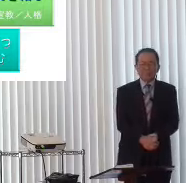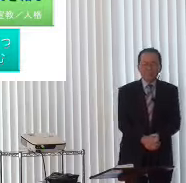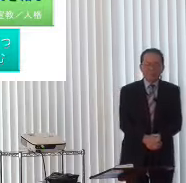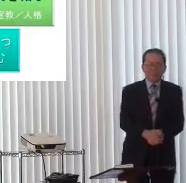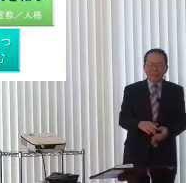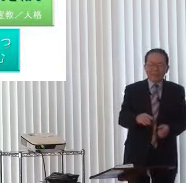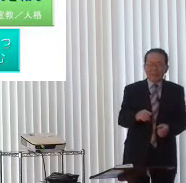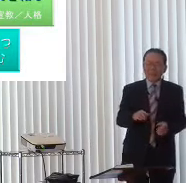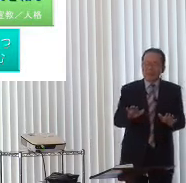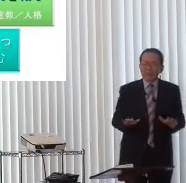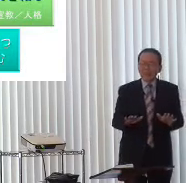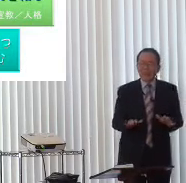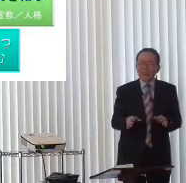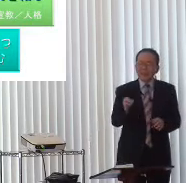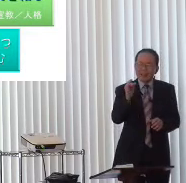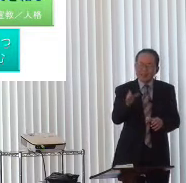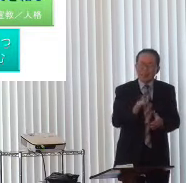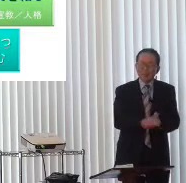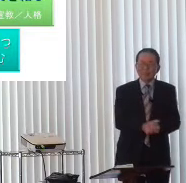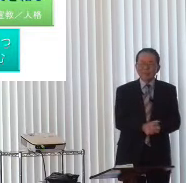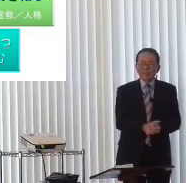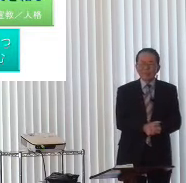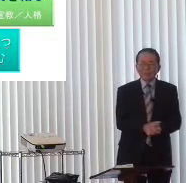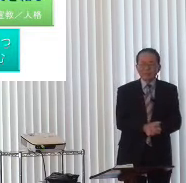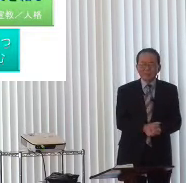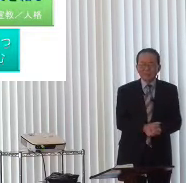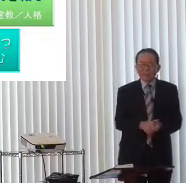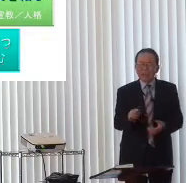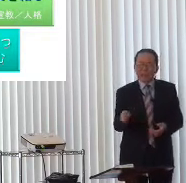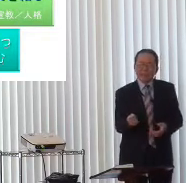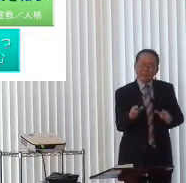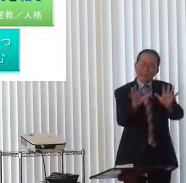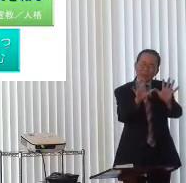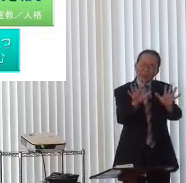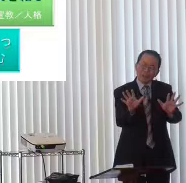これはただ自然現象として